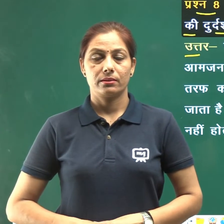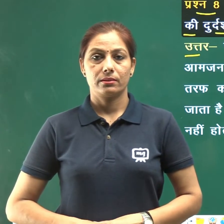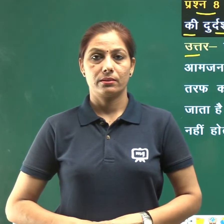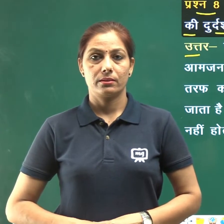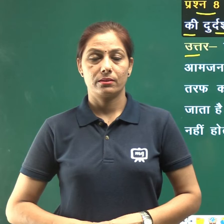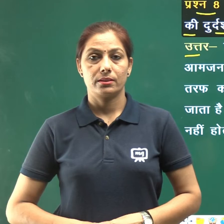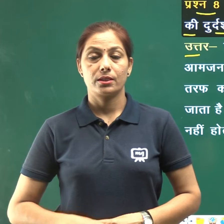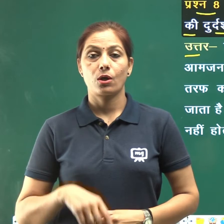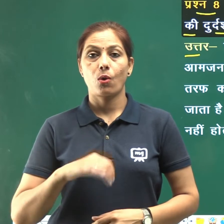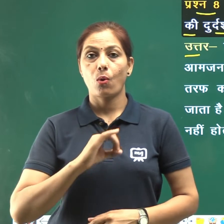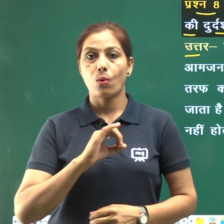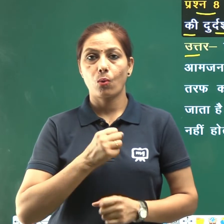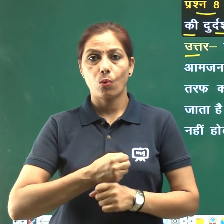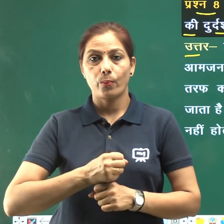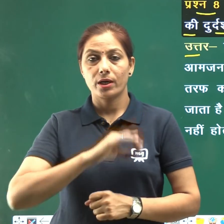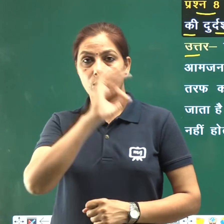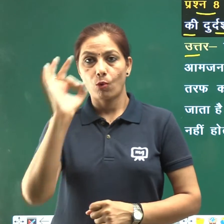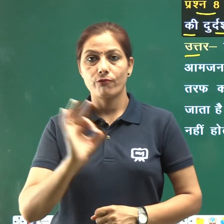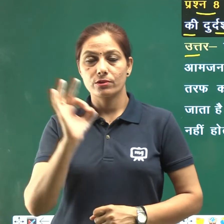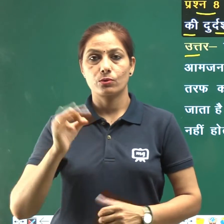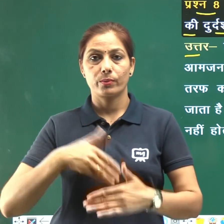सरकारी कार्यालयों में